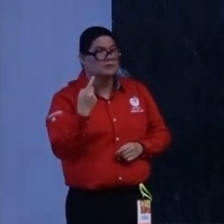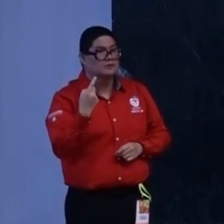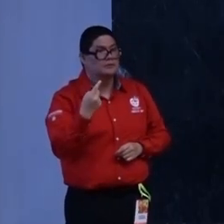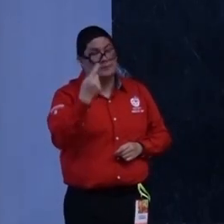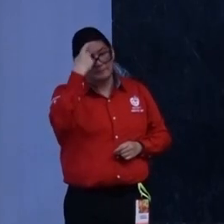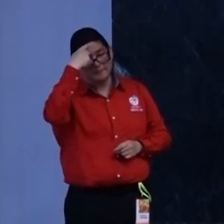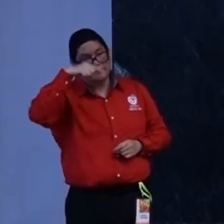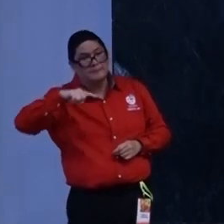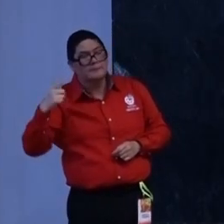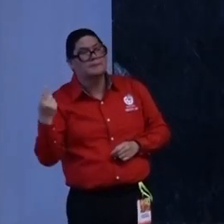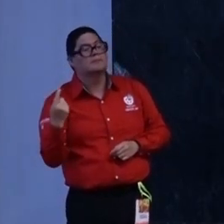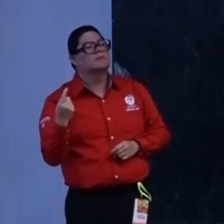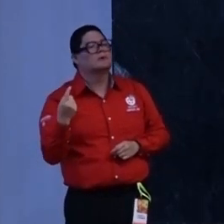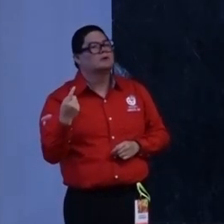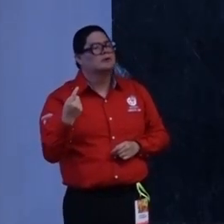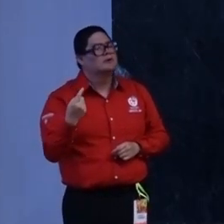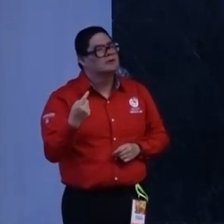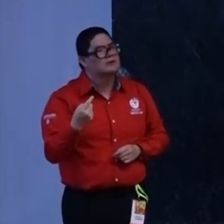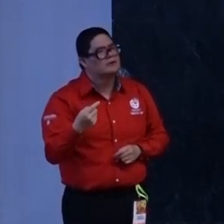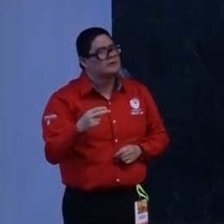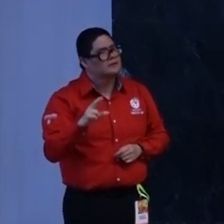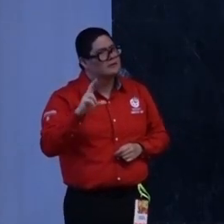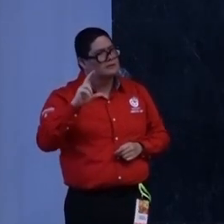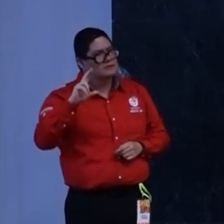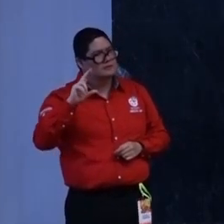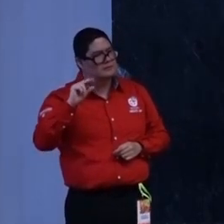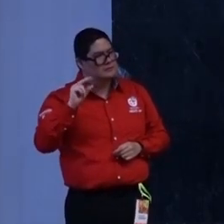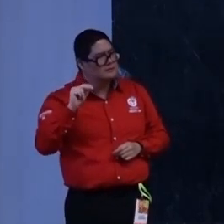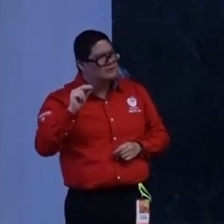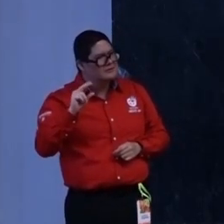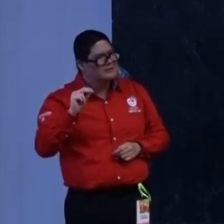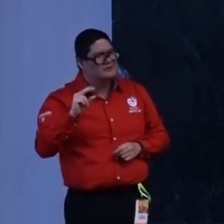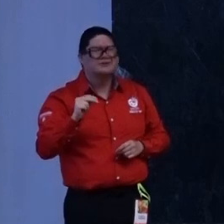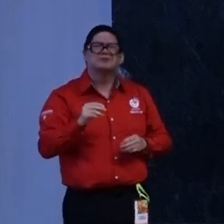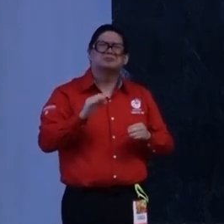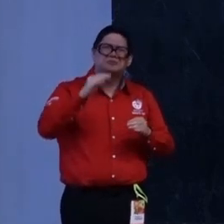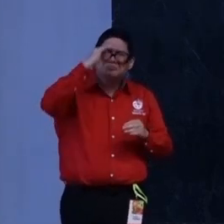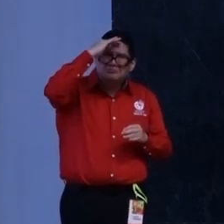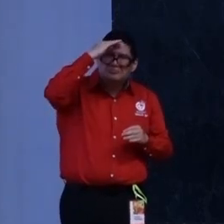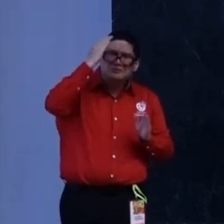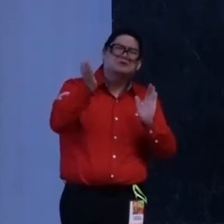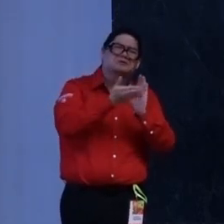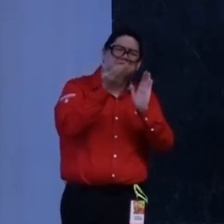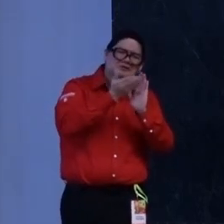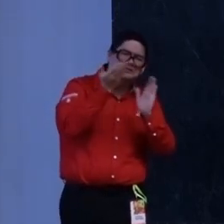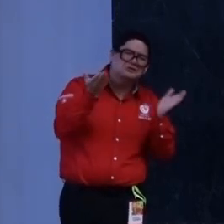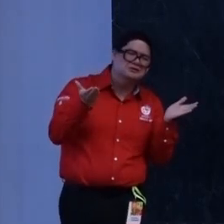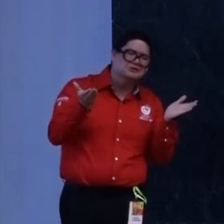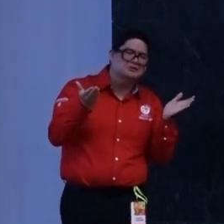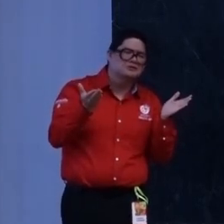para los que la educación no necesariamente fue pensada y construida? Pedro.